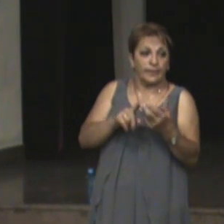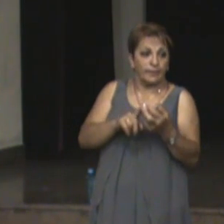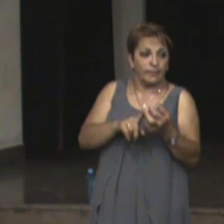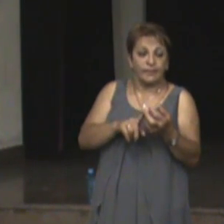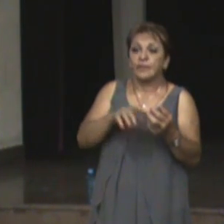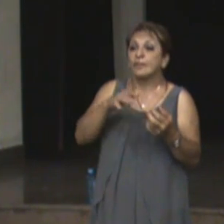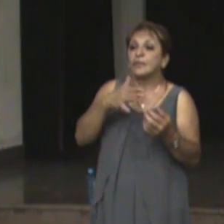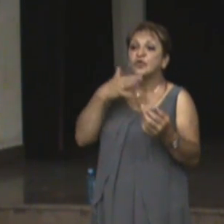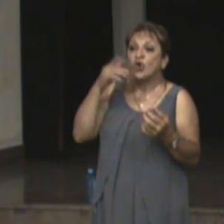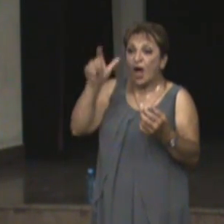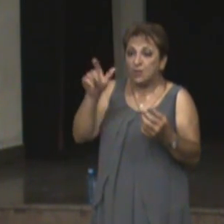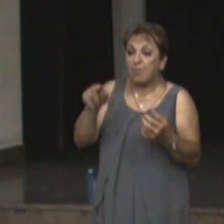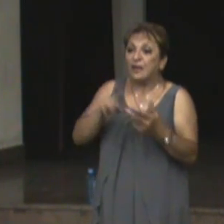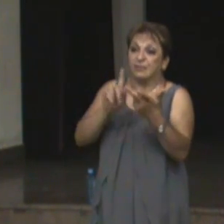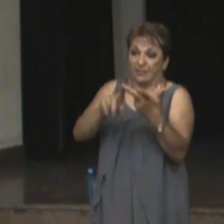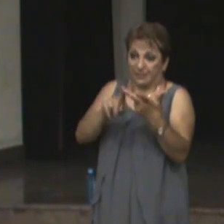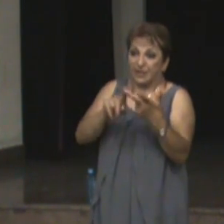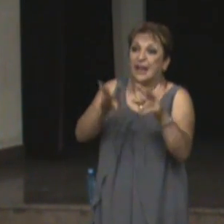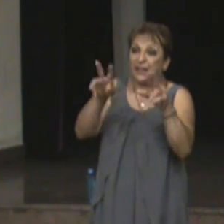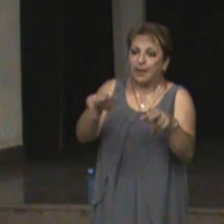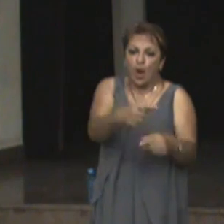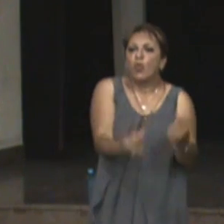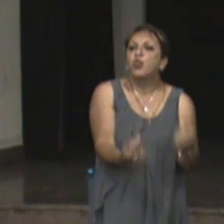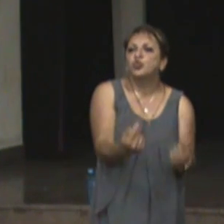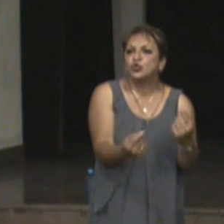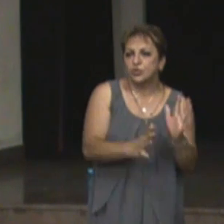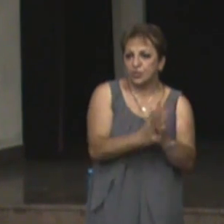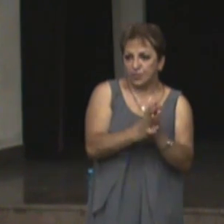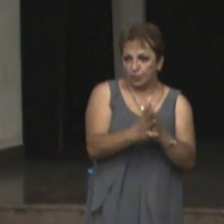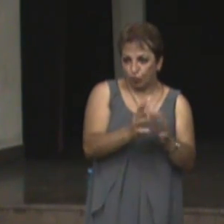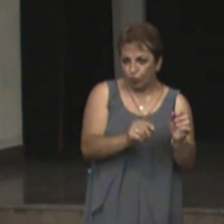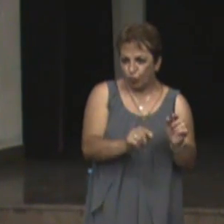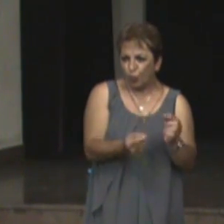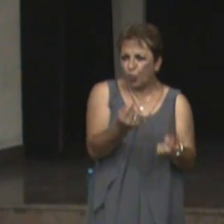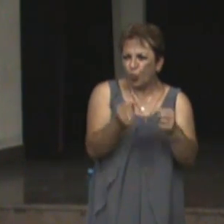Ինչ շատ մարդիկ նման են այս սերմին, որը ընկնում են ճշերի մեջ,